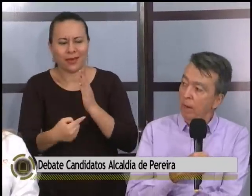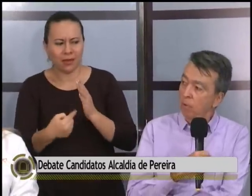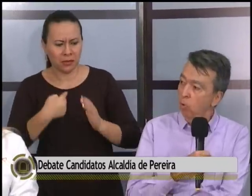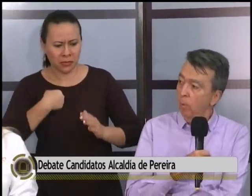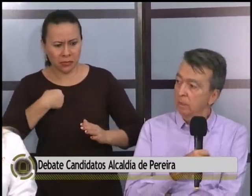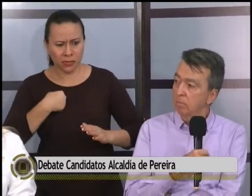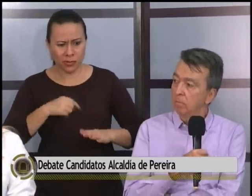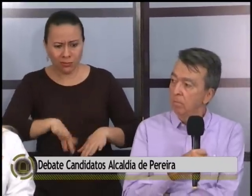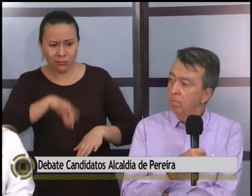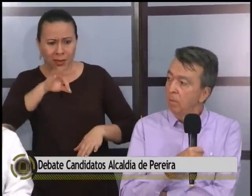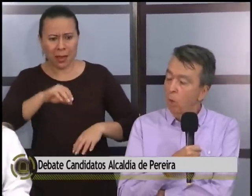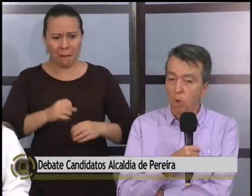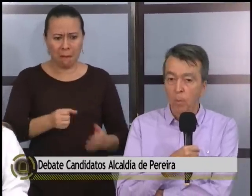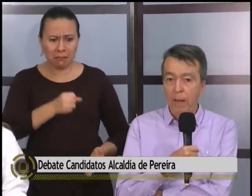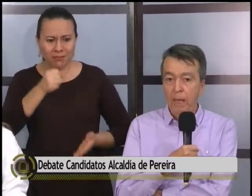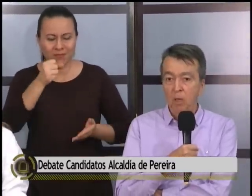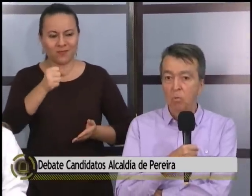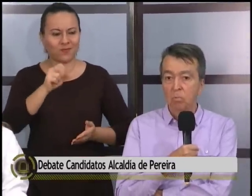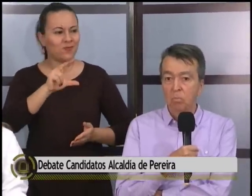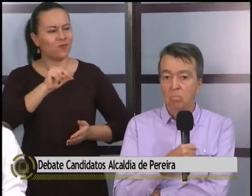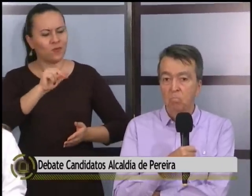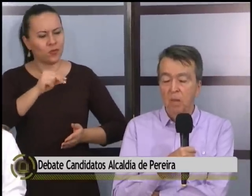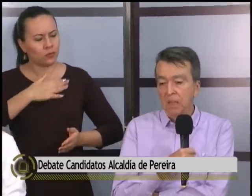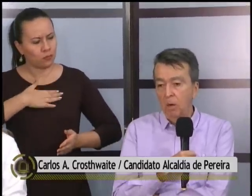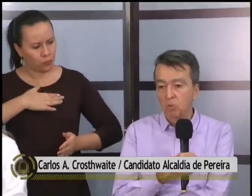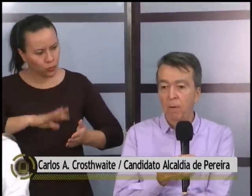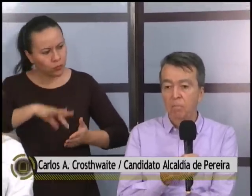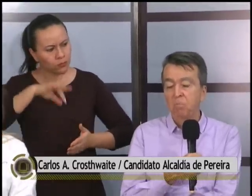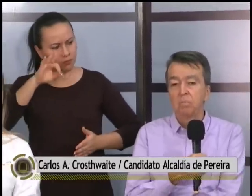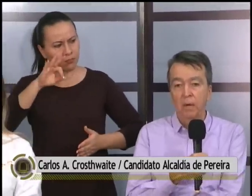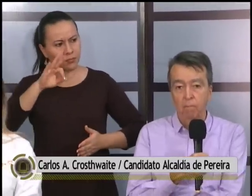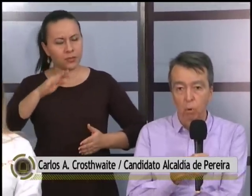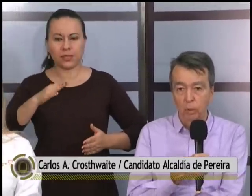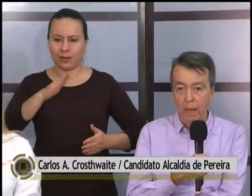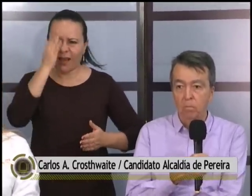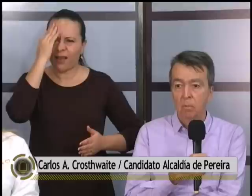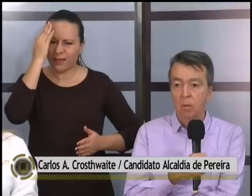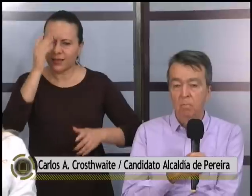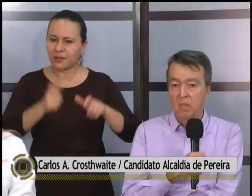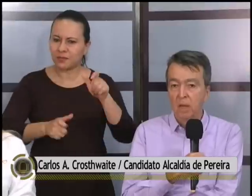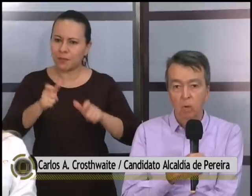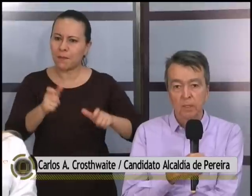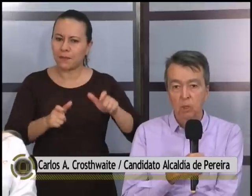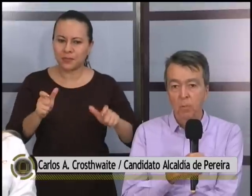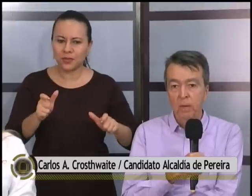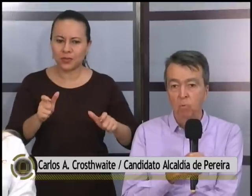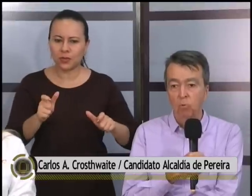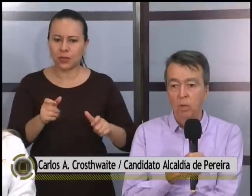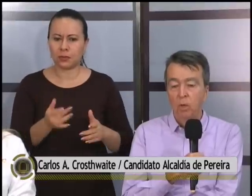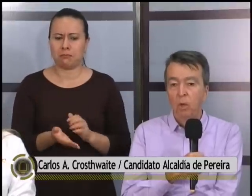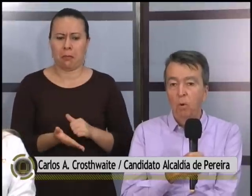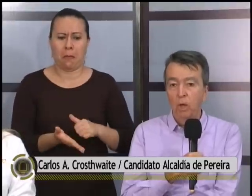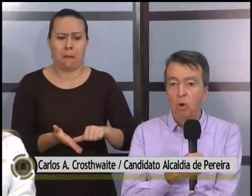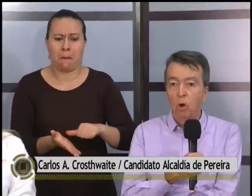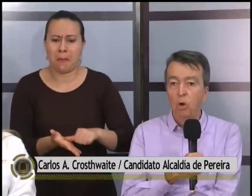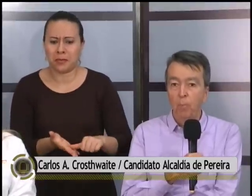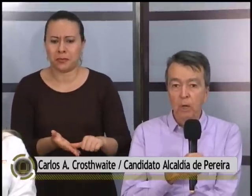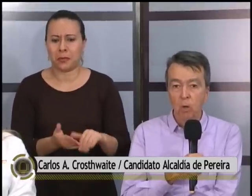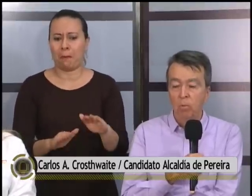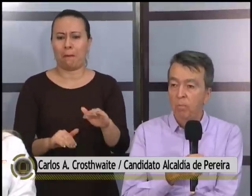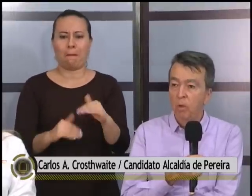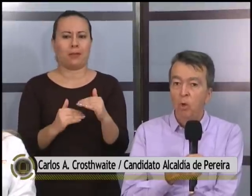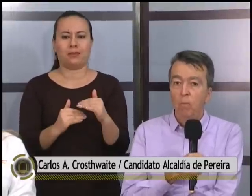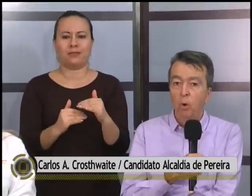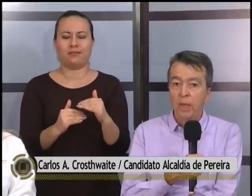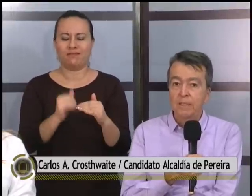con grandes sumas. Cuando me he elegido, la gente lo sabe, pueden reportar, mis gastos han sido mínimos, porque yo creo en la